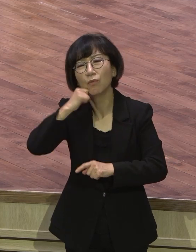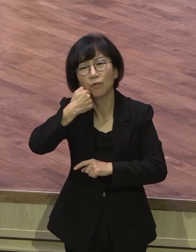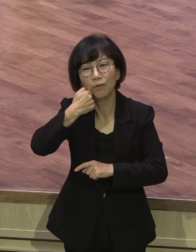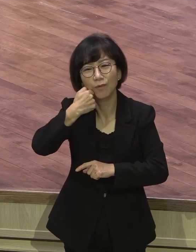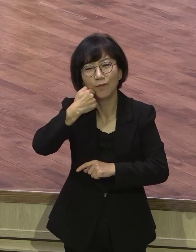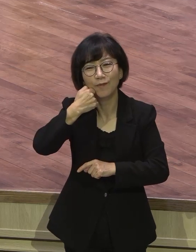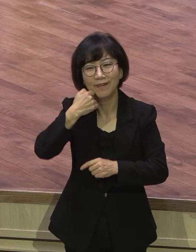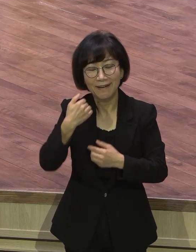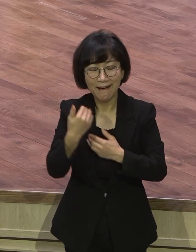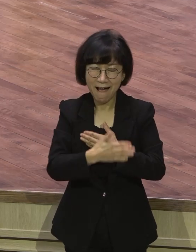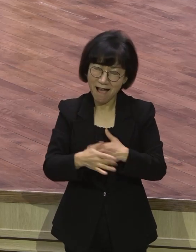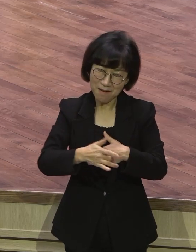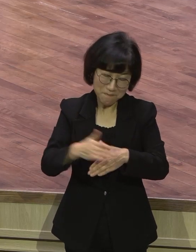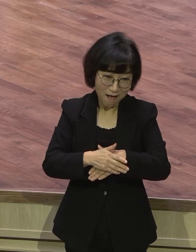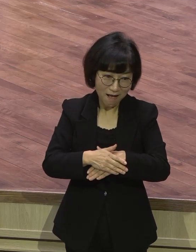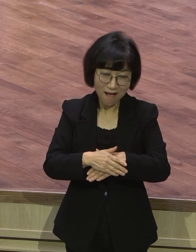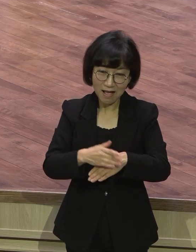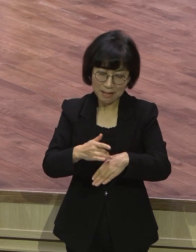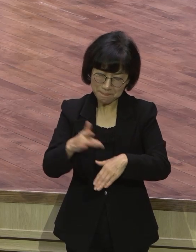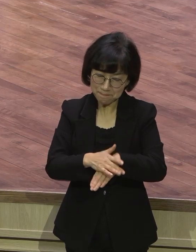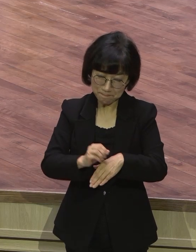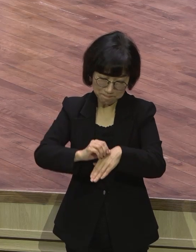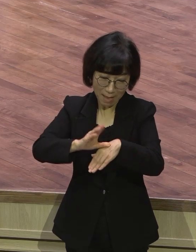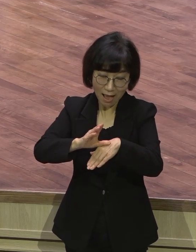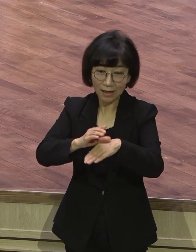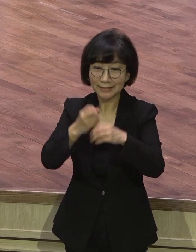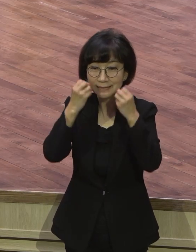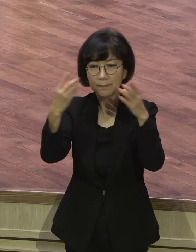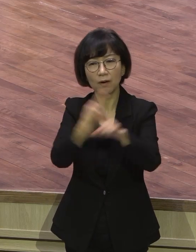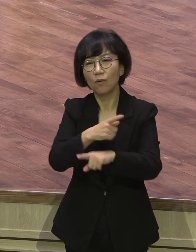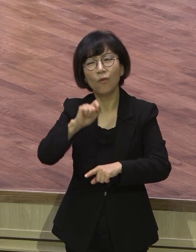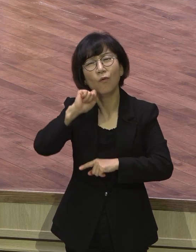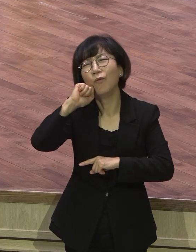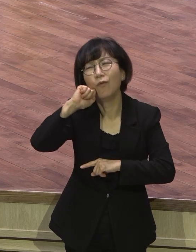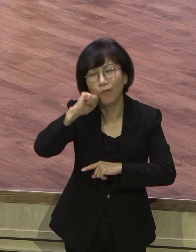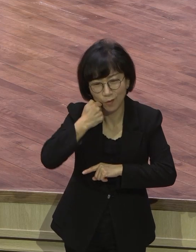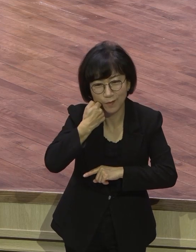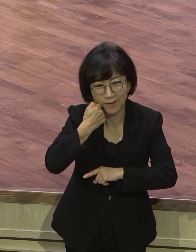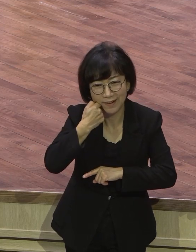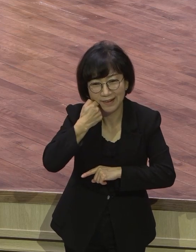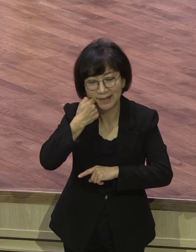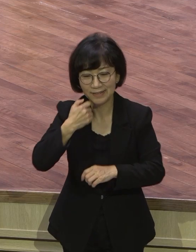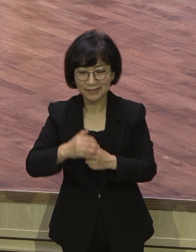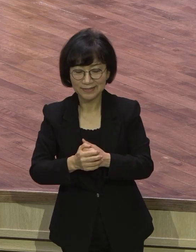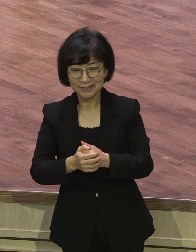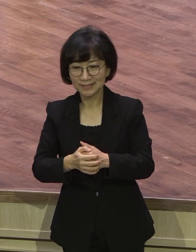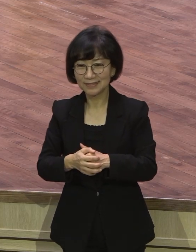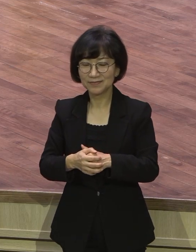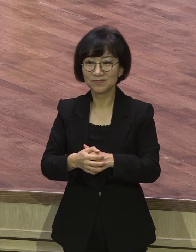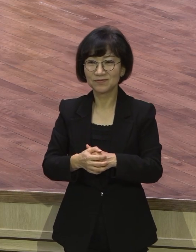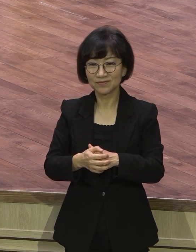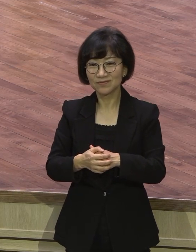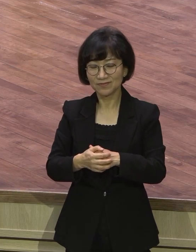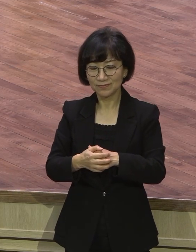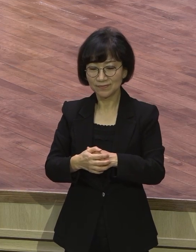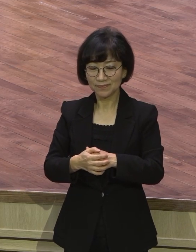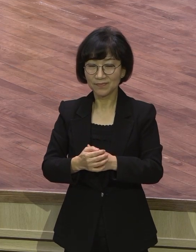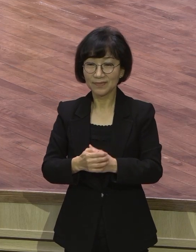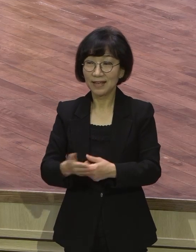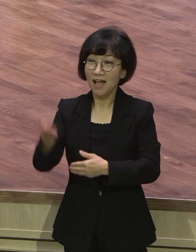개혁이 혁명보다 어렵다는 거예요. 어렵습니다. 그래서 설교를 들어도 들어도 개혁을 안하기 때문에